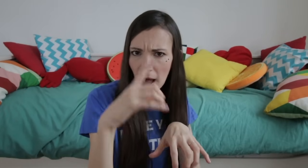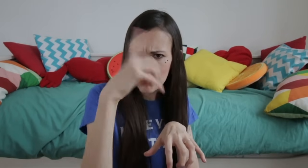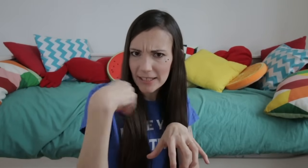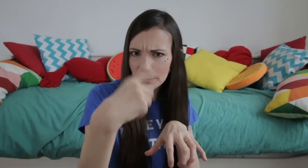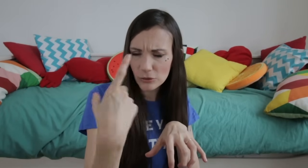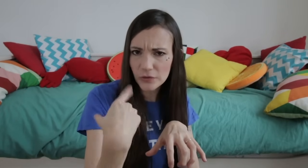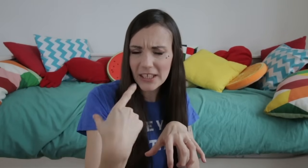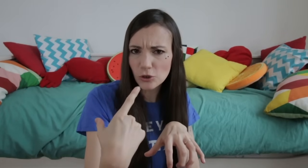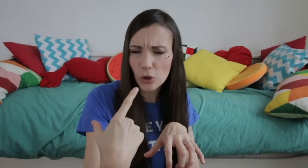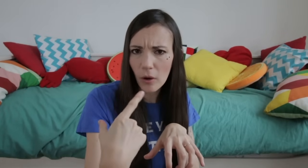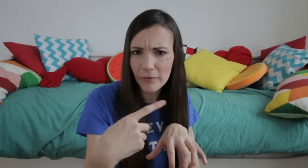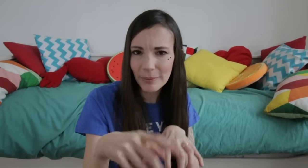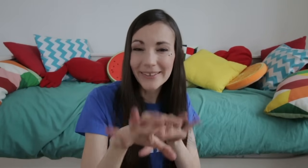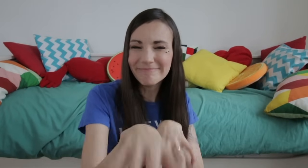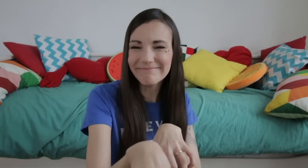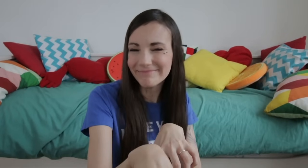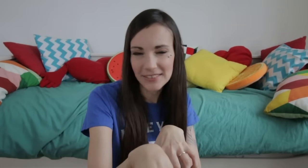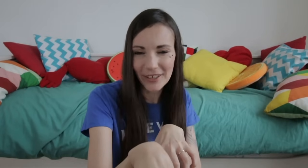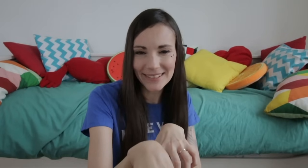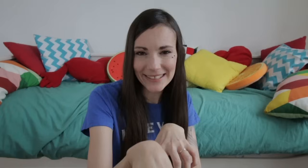Avec l'expression du visage, Julien. Ne me faites pas. Je n rien à dire.